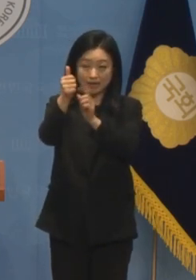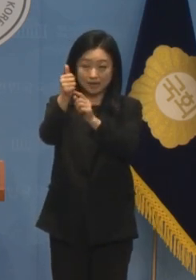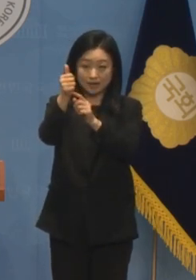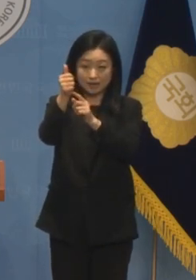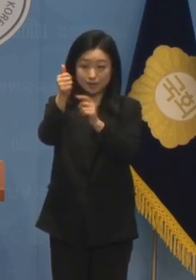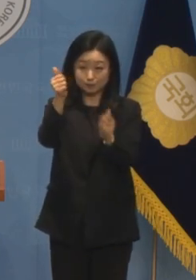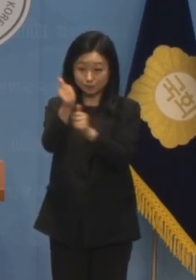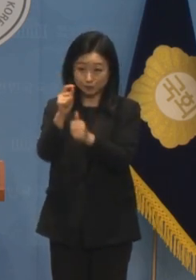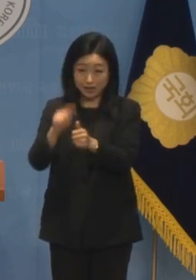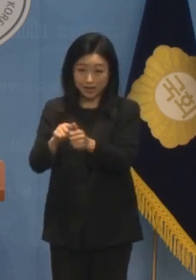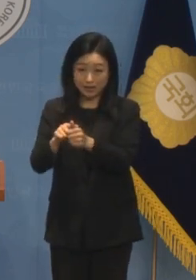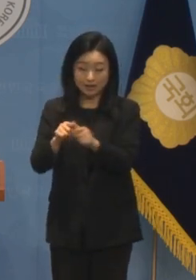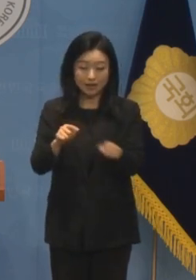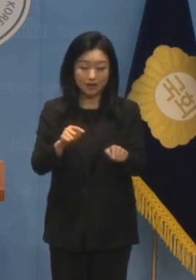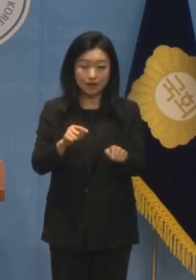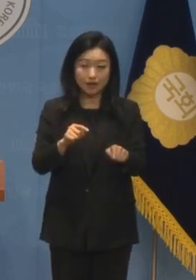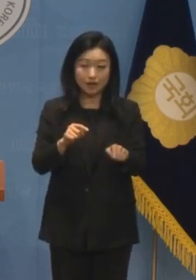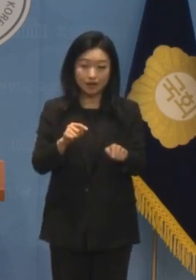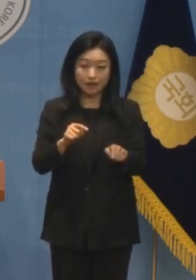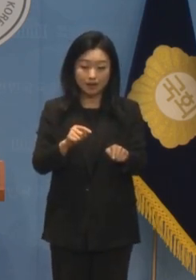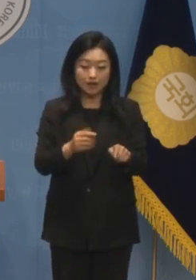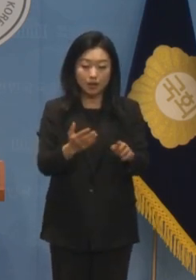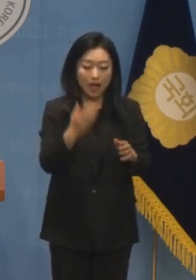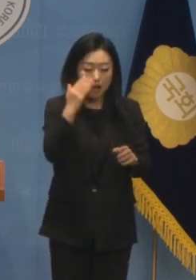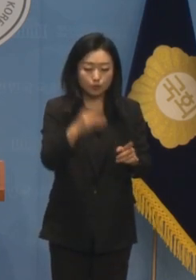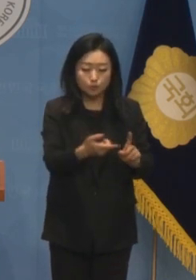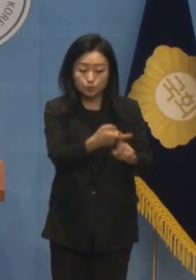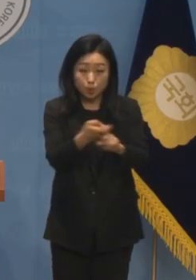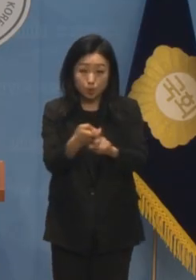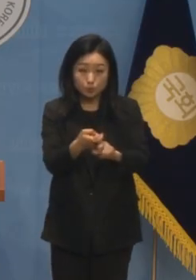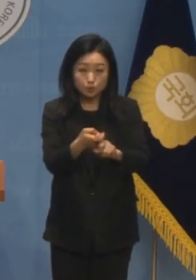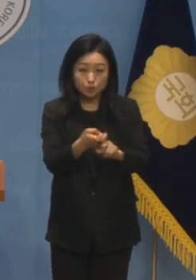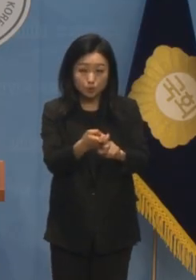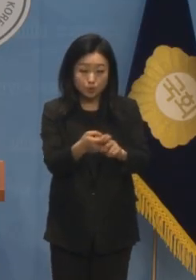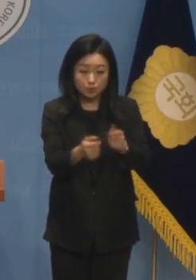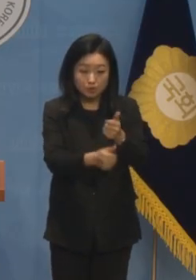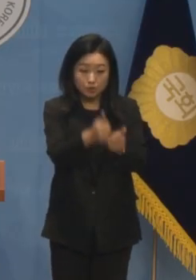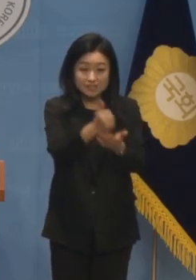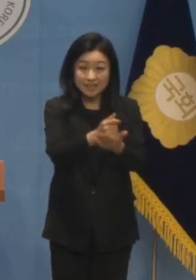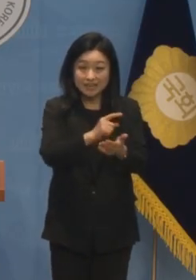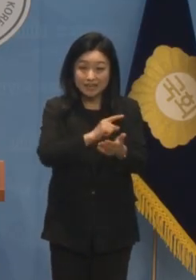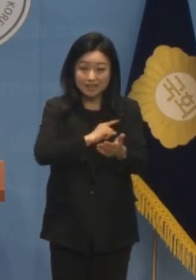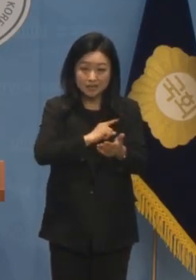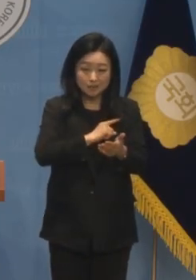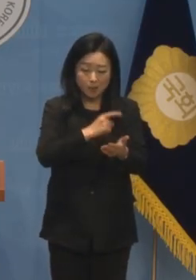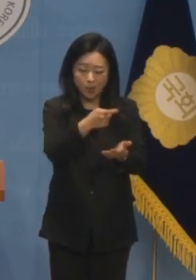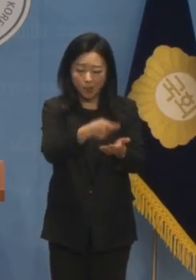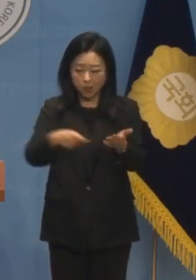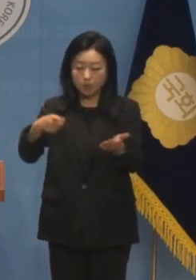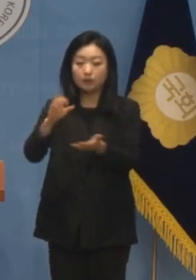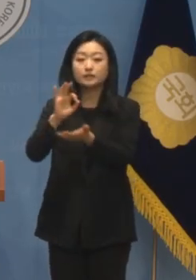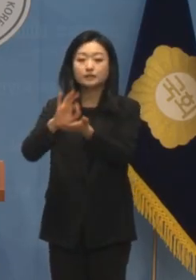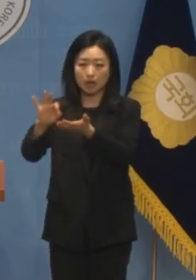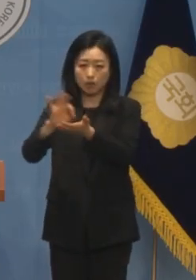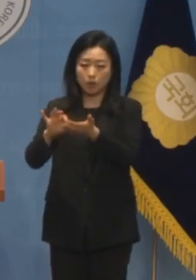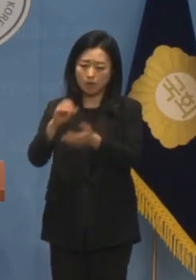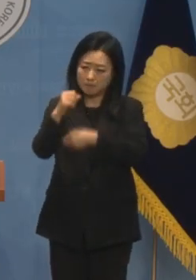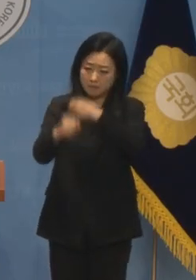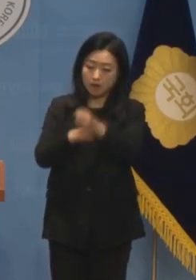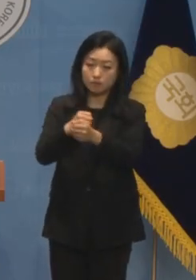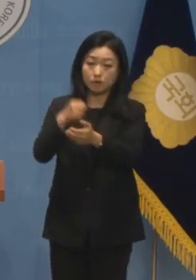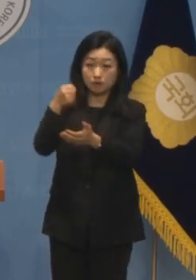홍보 전문가 동의 없이 도용하는 일이 개인의 실수입니까? 18년도 사회적 합의에도